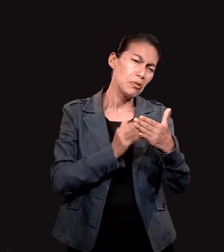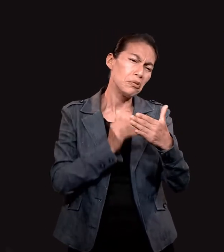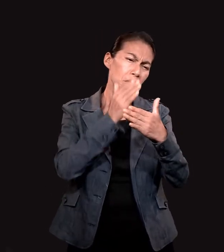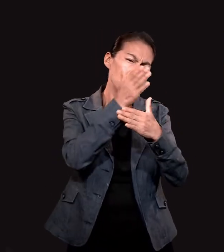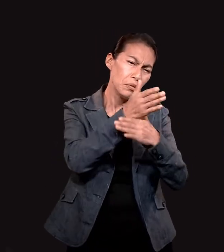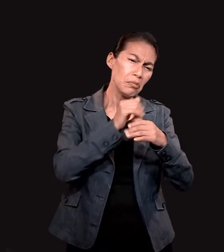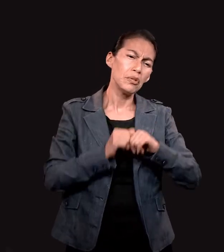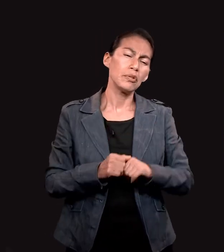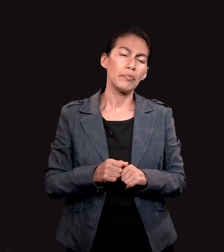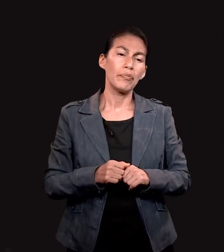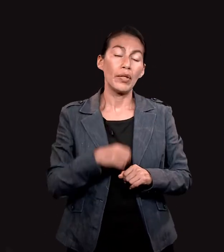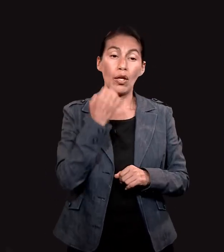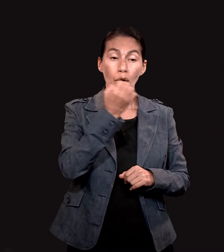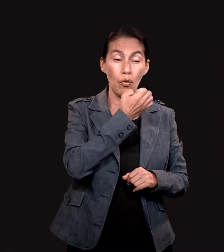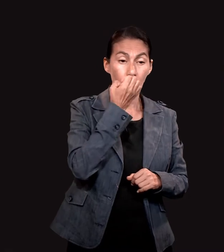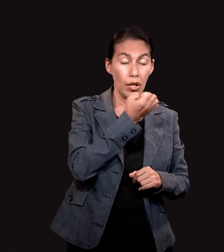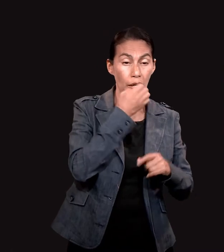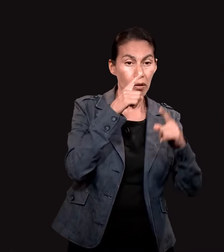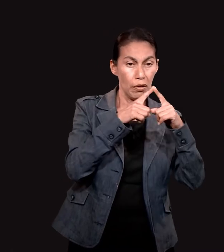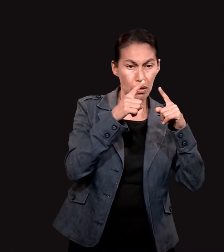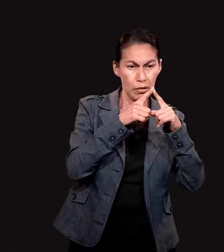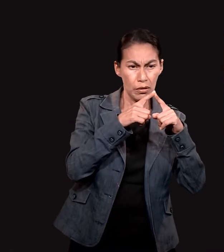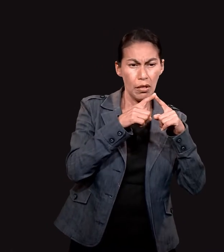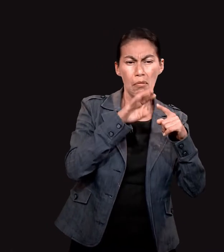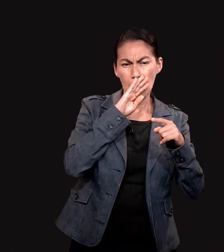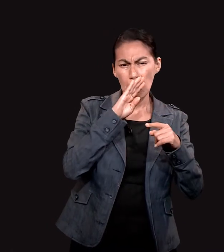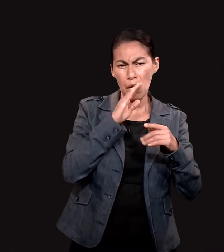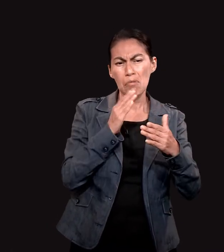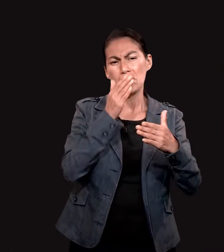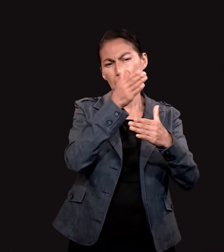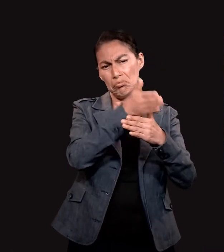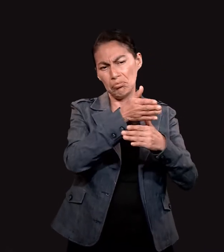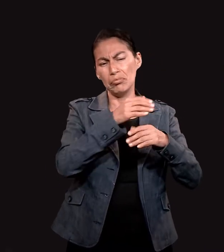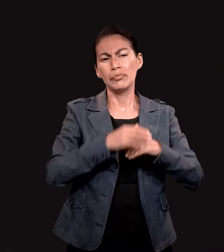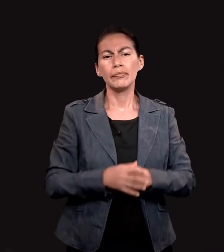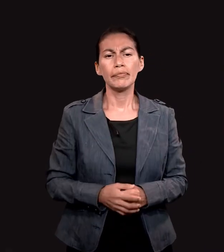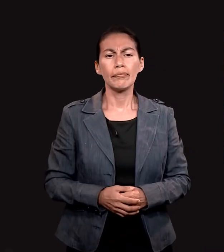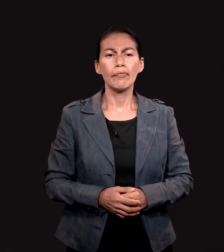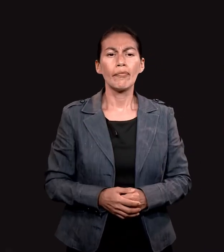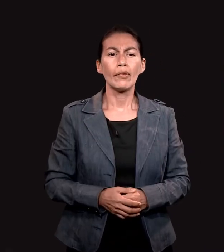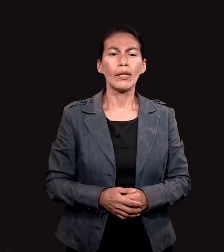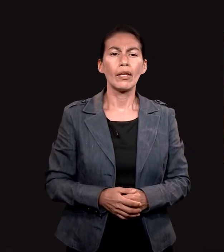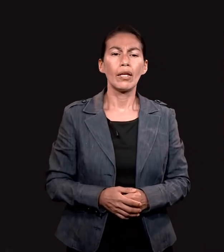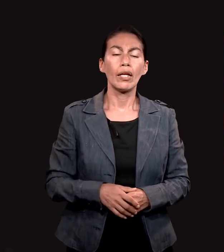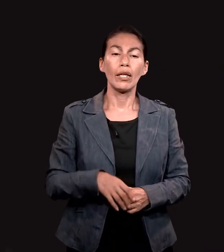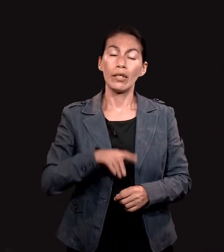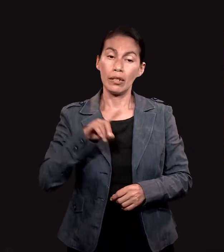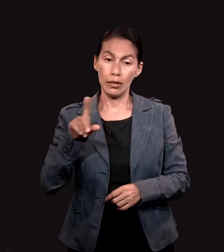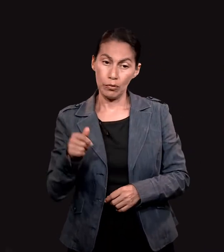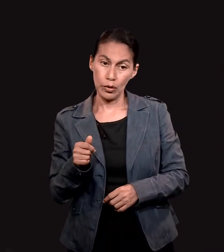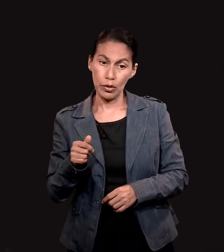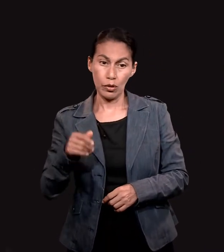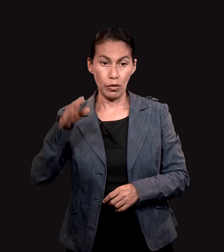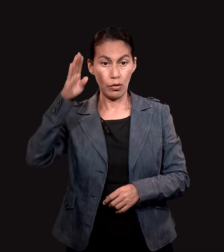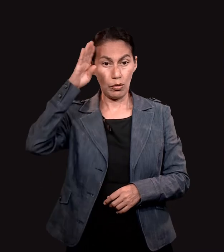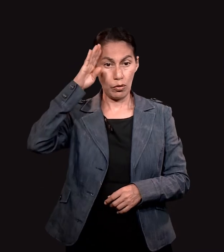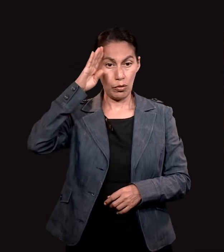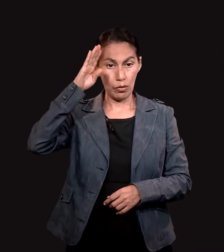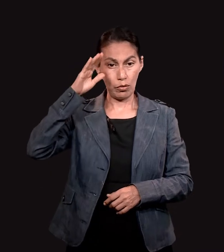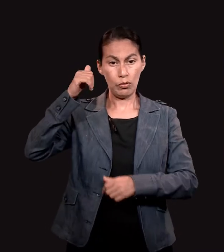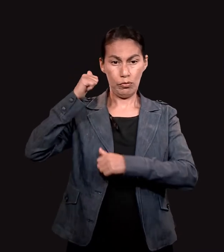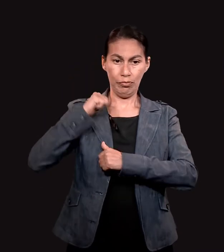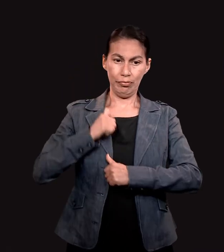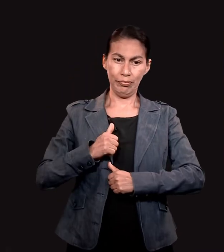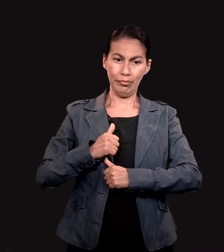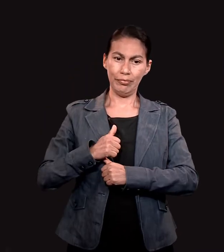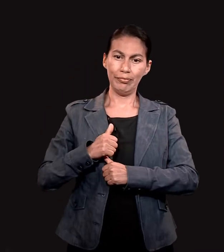mi mamá me metió en una escuela de iglesia. Posterior a eso, pues yo empecé a asistir a los